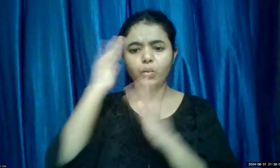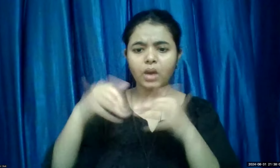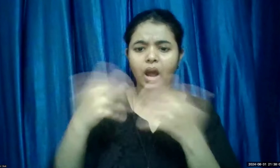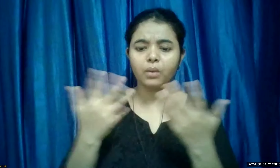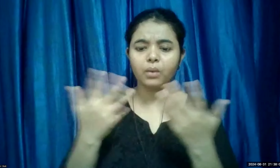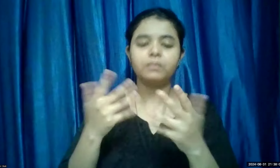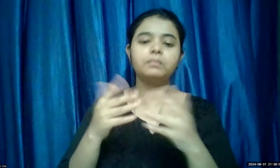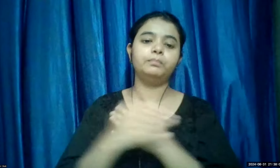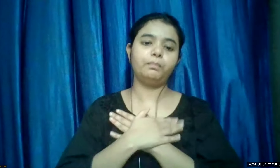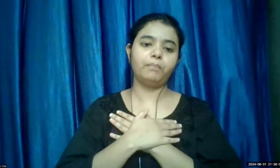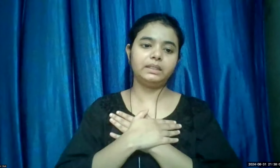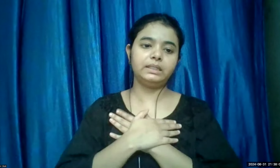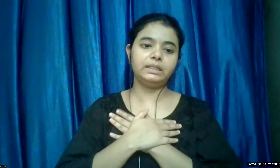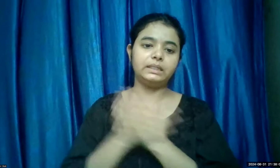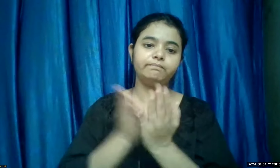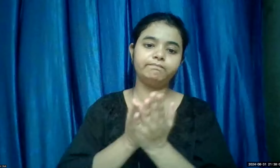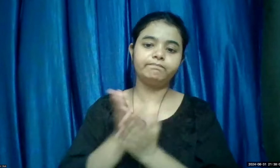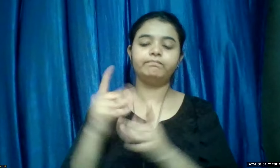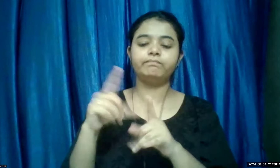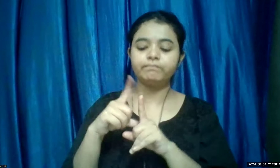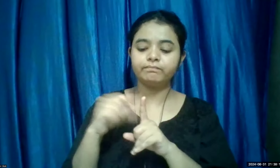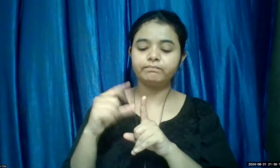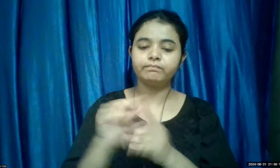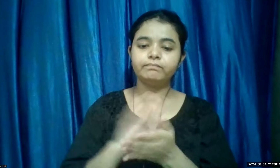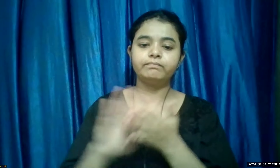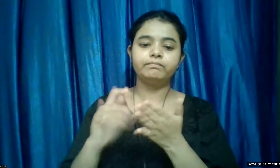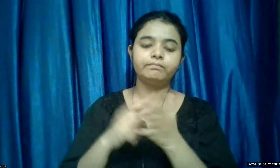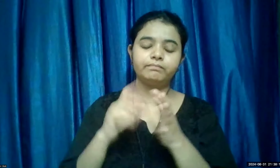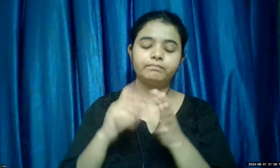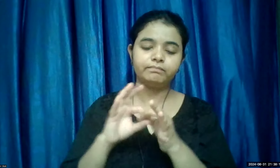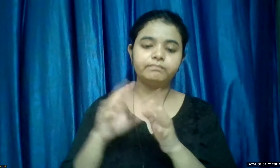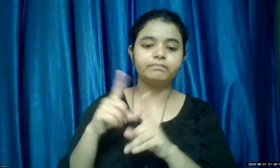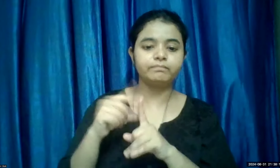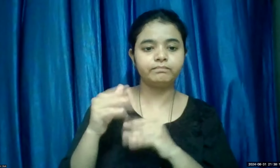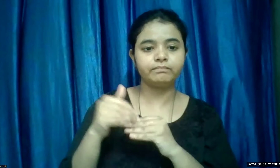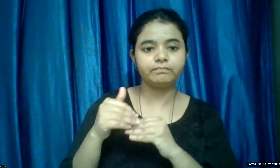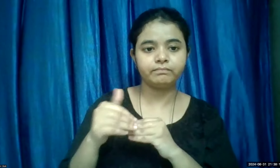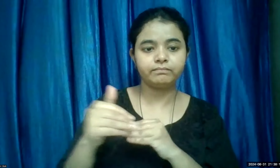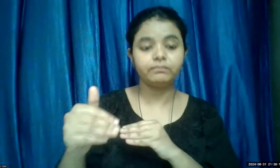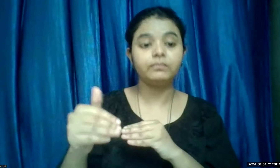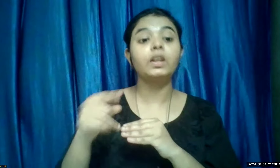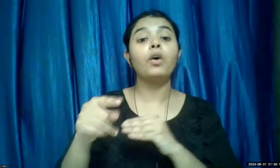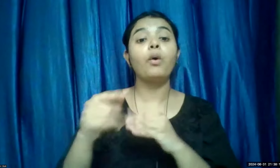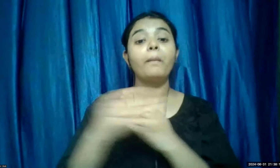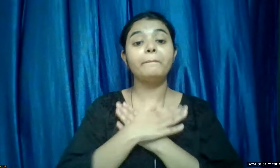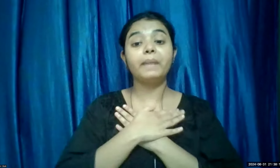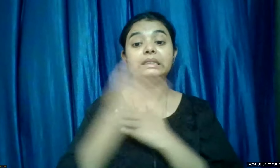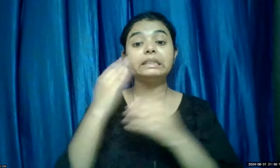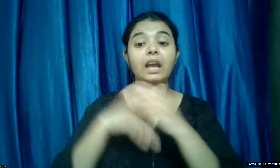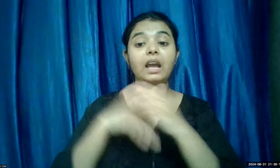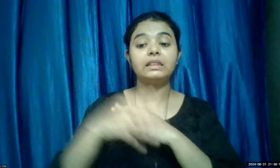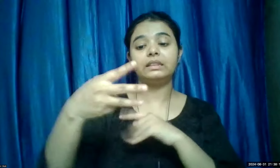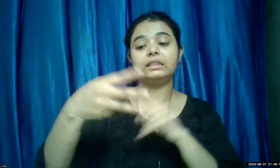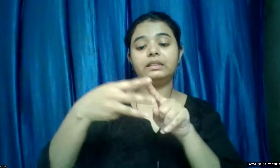साधन भगवान को पूर्ण रूप से जानने का नहीं है। और भक्ति में ये तीन चीजों का आवश्यकता है, भक्त,